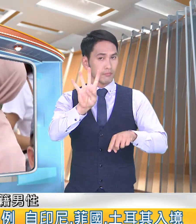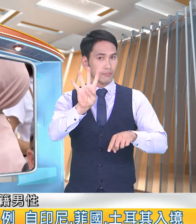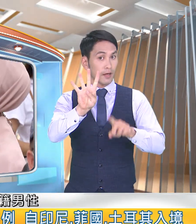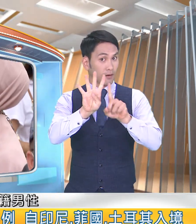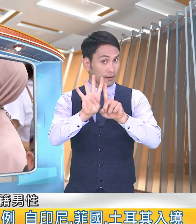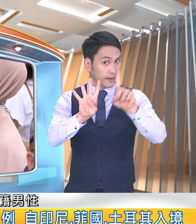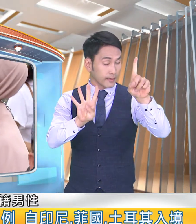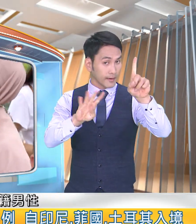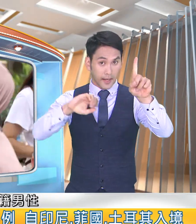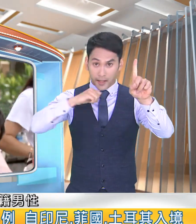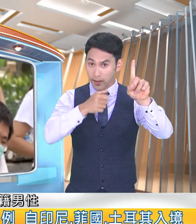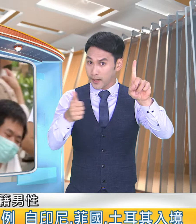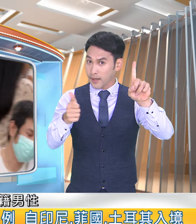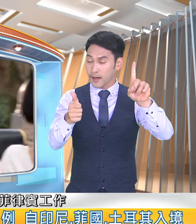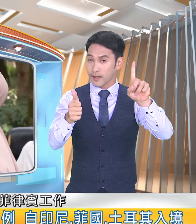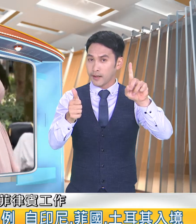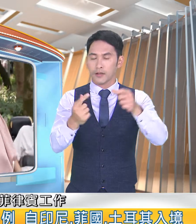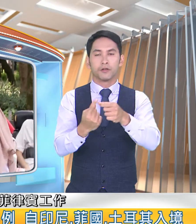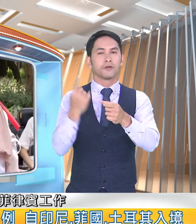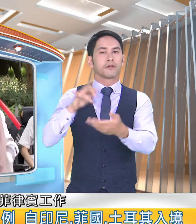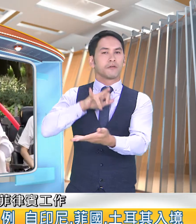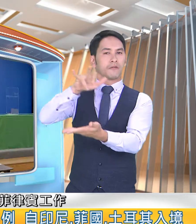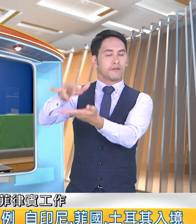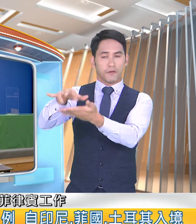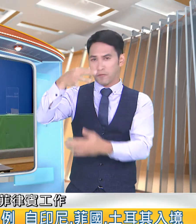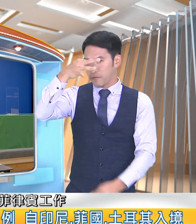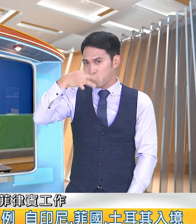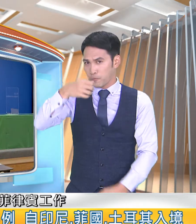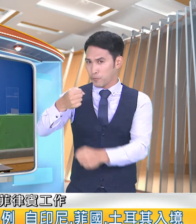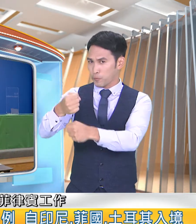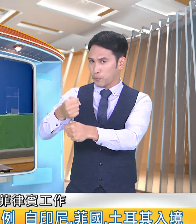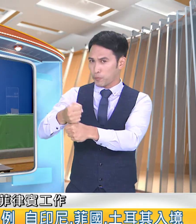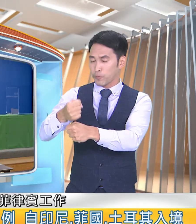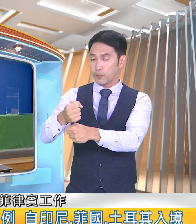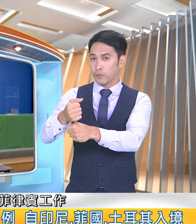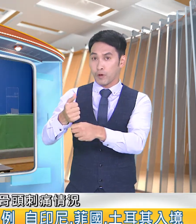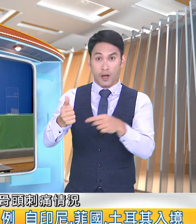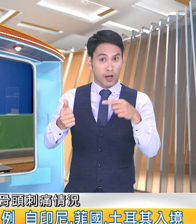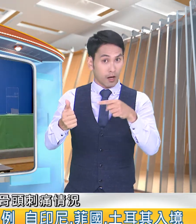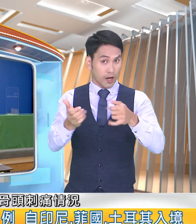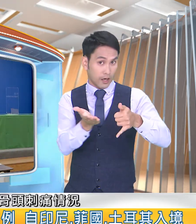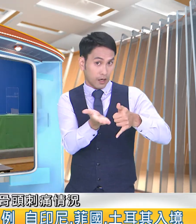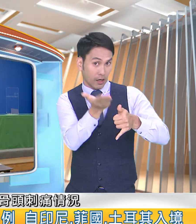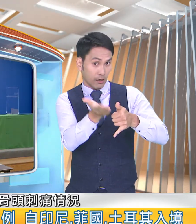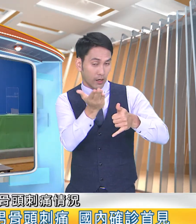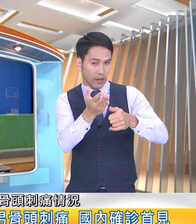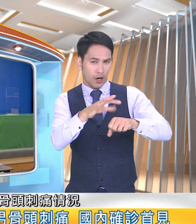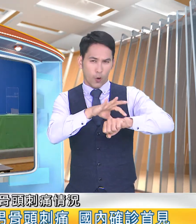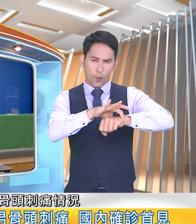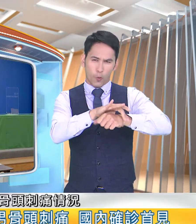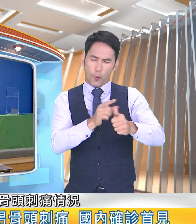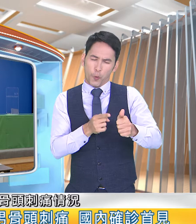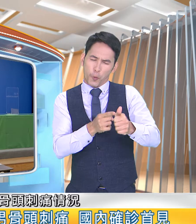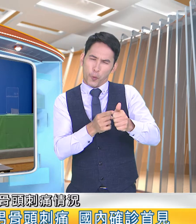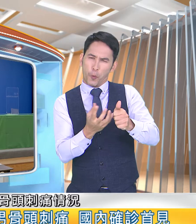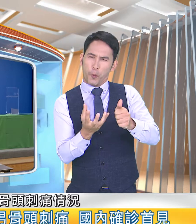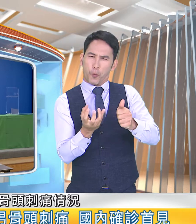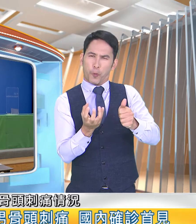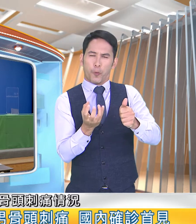位本国籍男性是在去年前往菲律宾工作，而他有上半身骨头刺痛的情